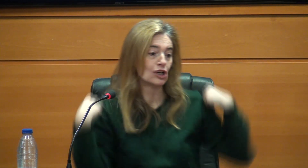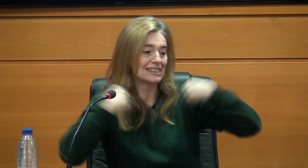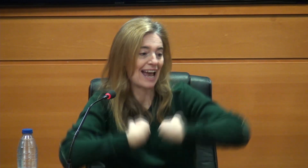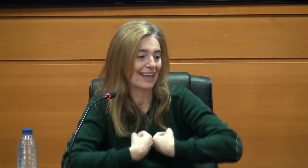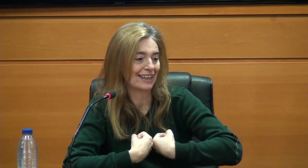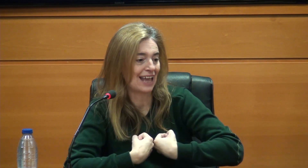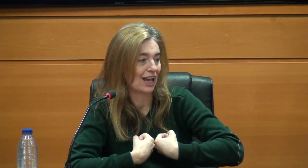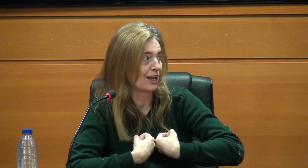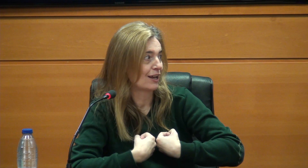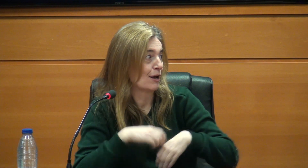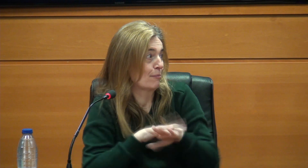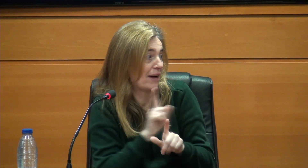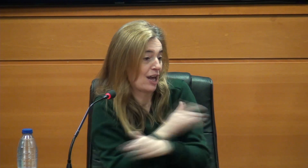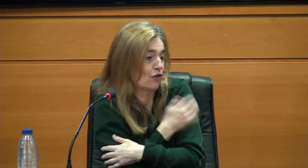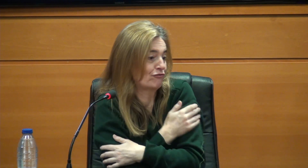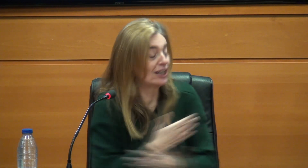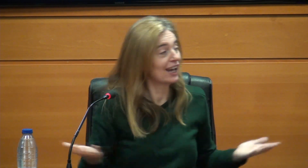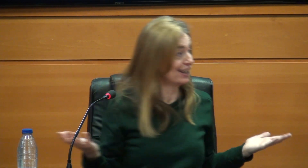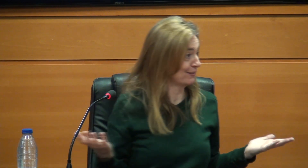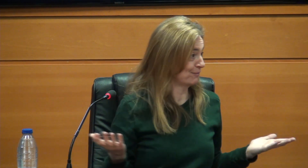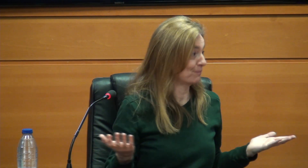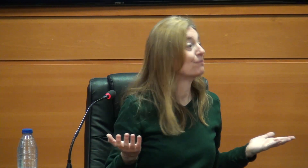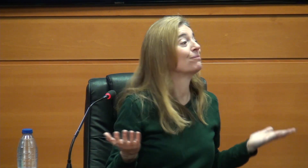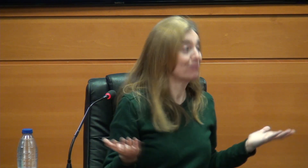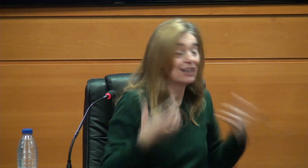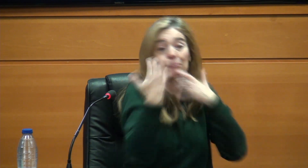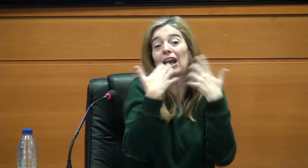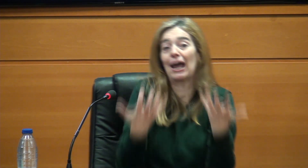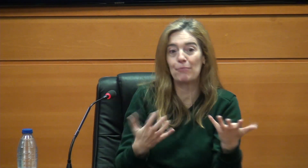o una chaqueta pero Para no pasar frío